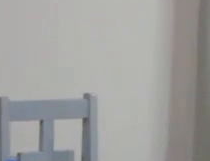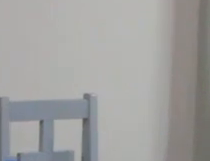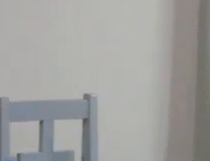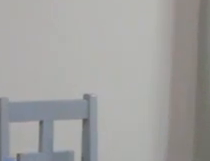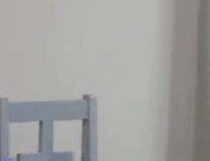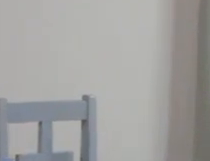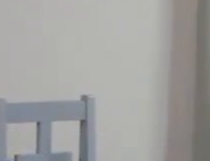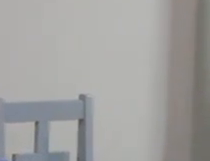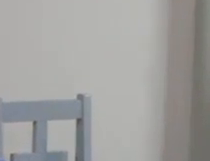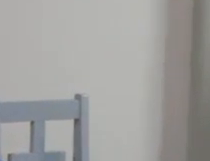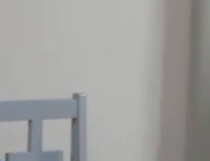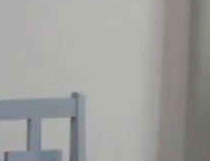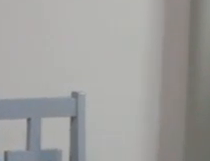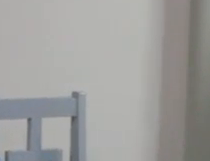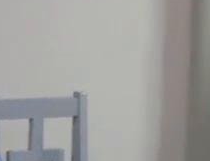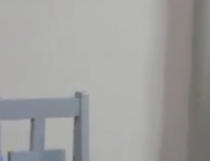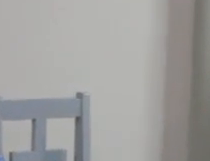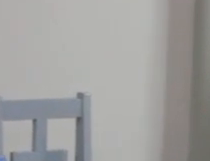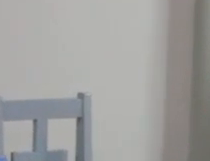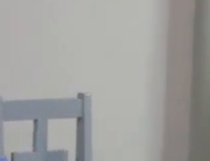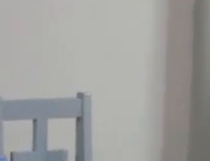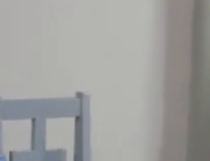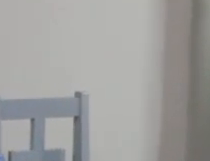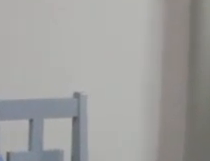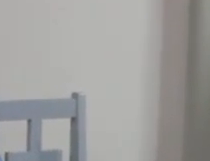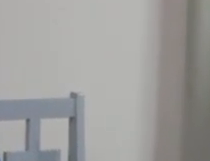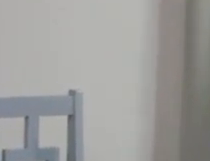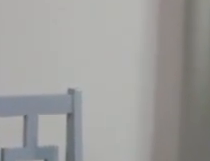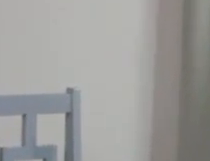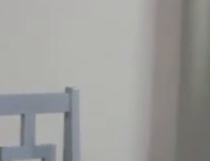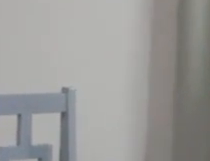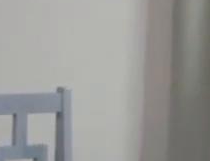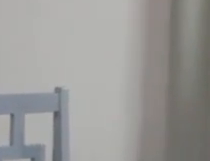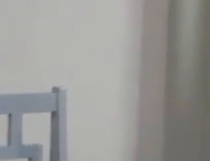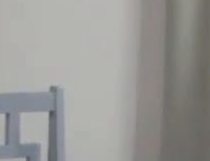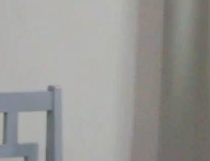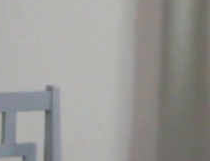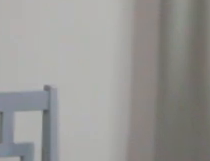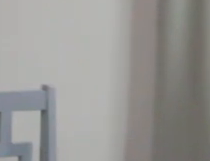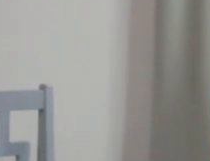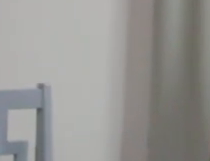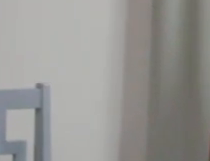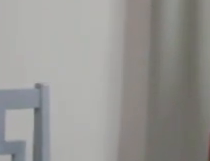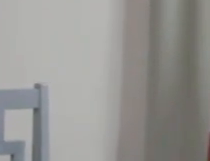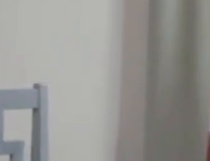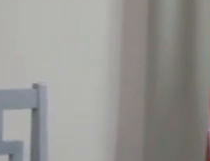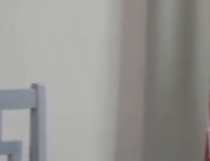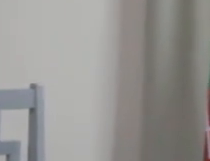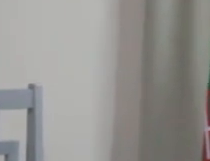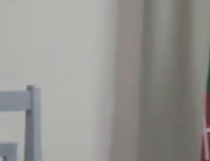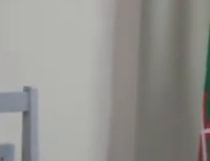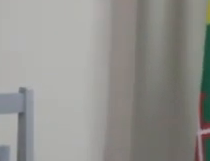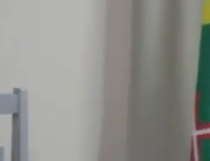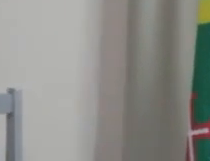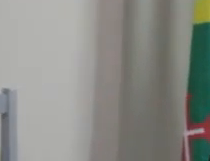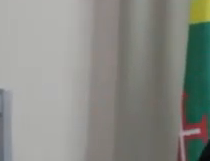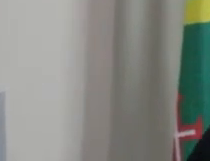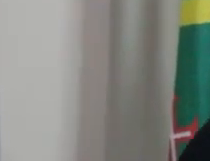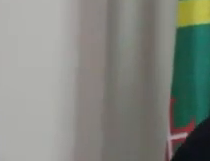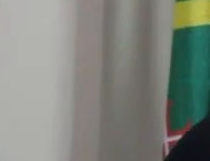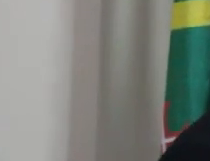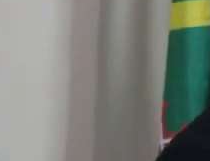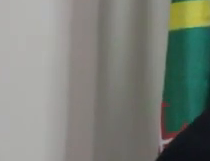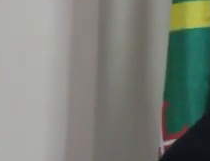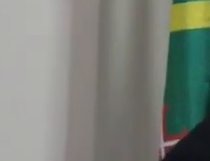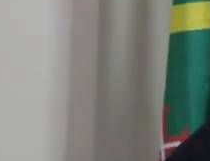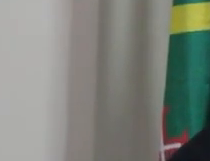me sinto honradíssimo de estar aqui. Deus nos abençoe e que nos dê força e que